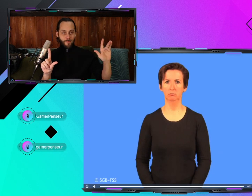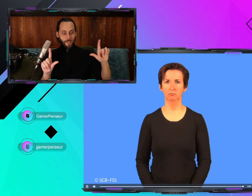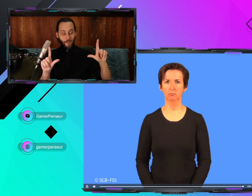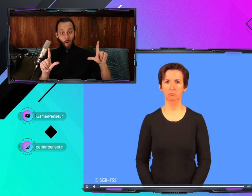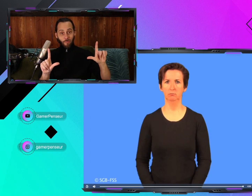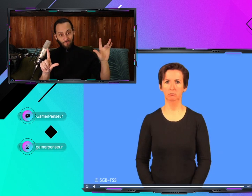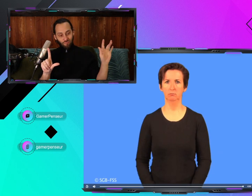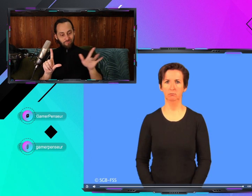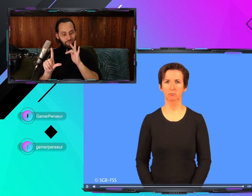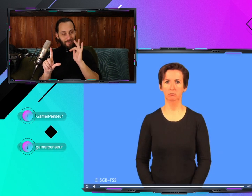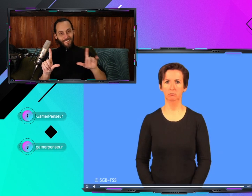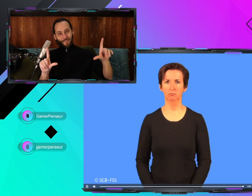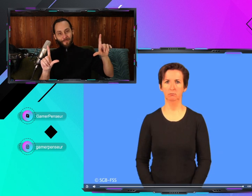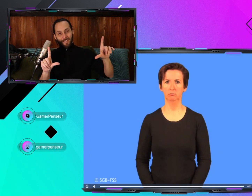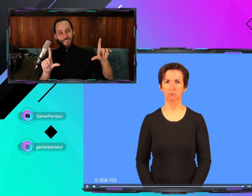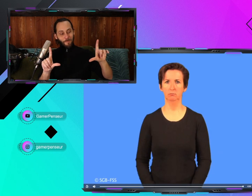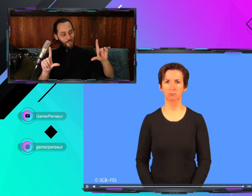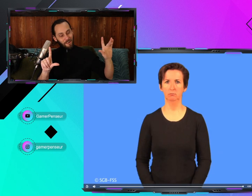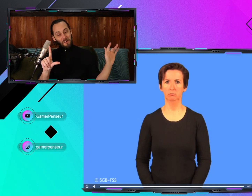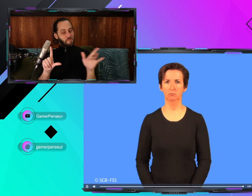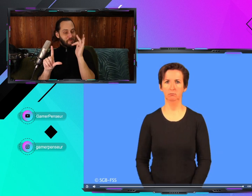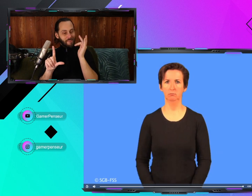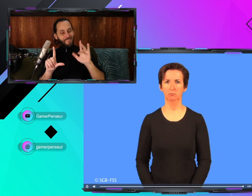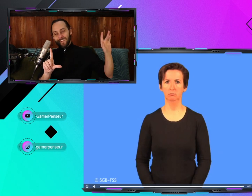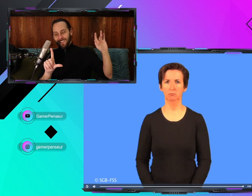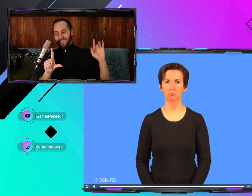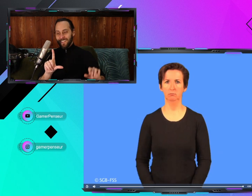iPad, c'est grand. Ça fait un sacré machin.